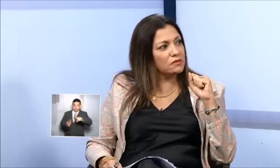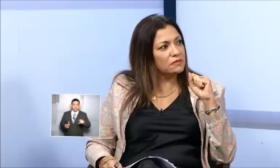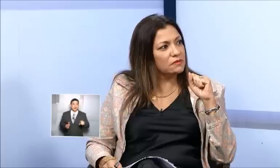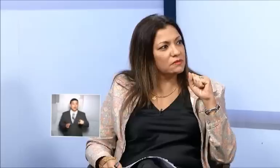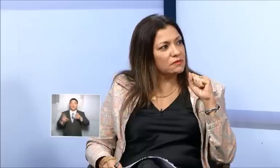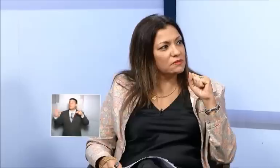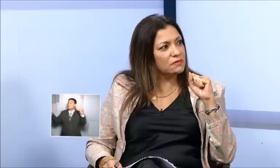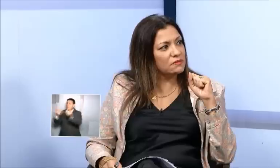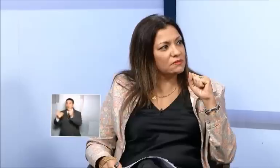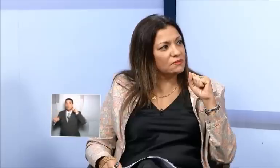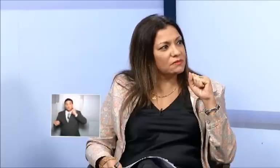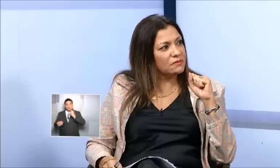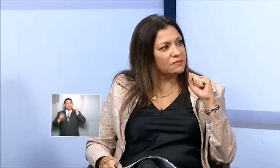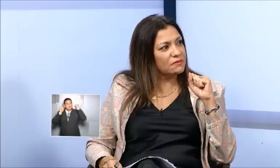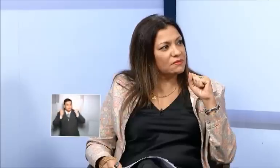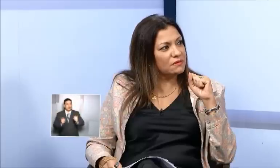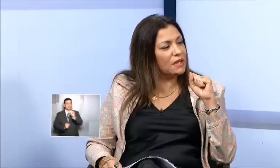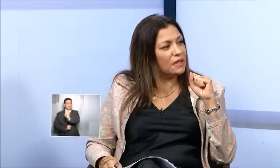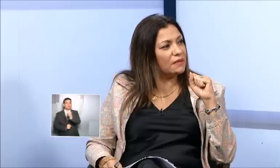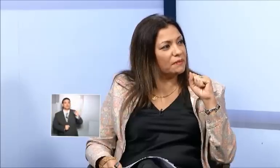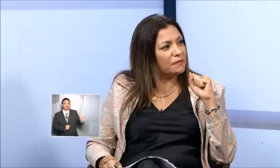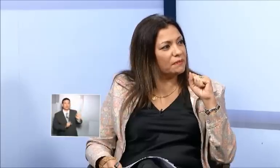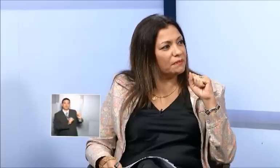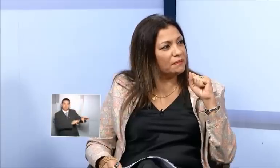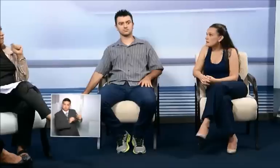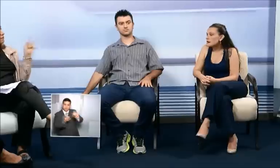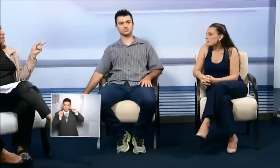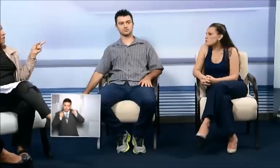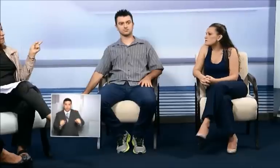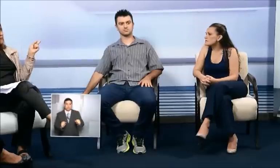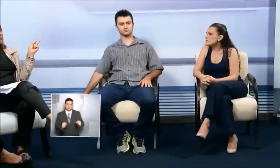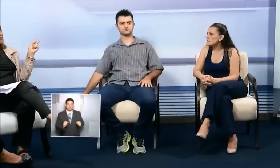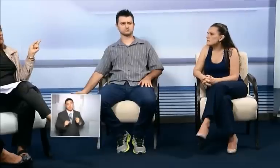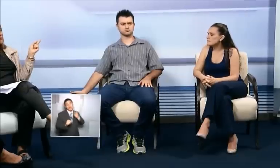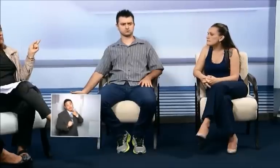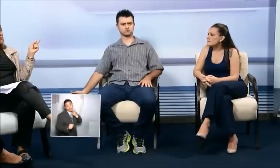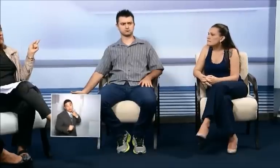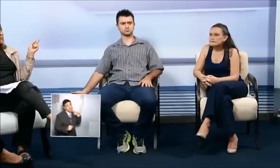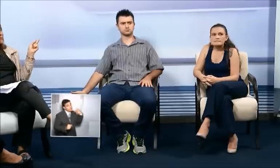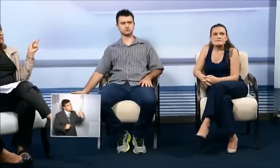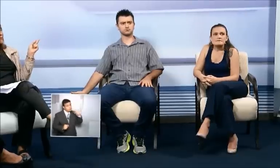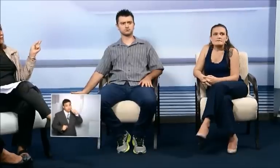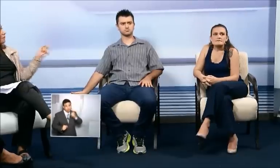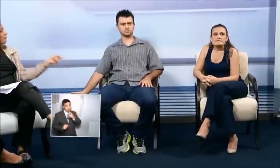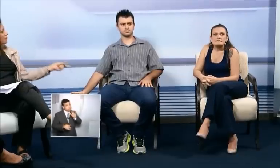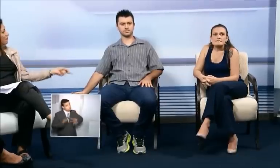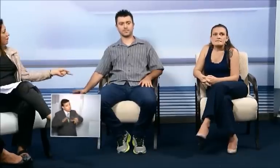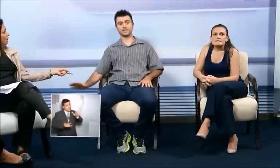instrutor? Vai da vontade dele. Eu acredito que sim.